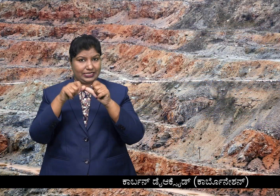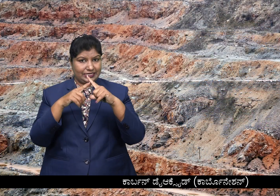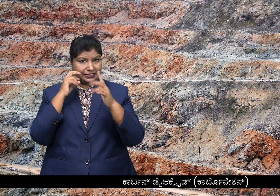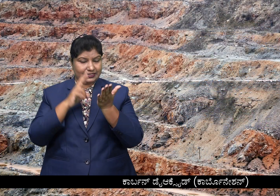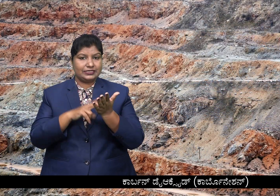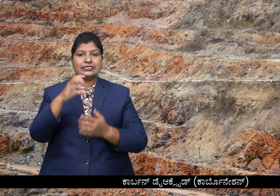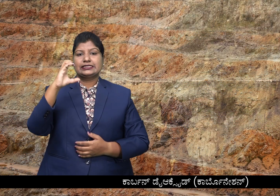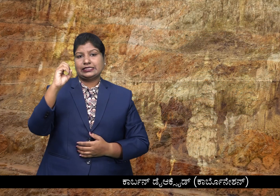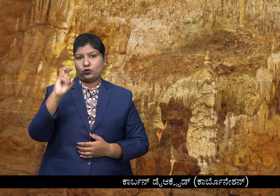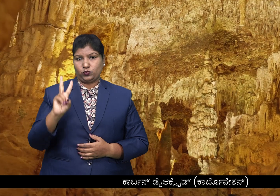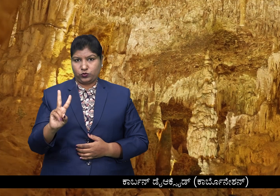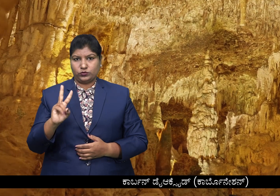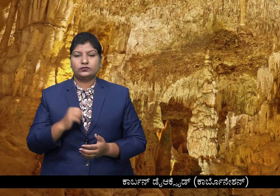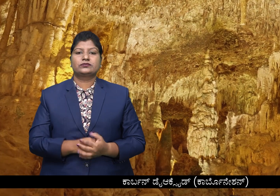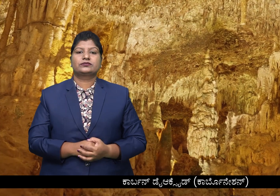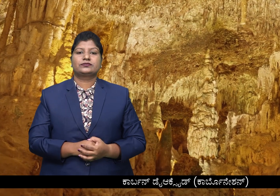ಕಾರ್ಬನ್ ಡೈಆಕ್ಸೈಡ್